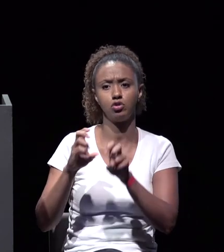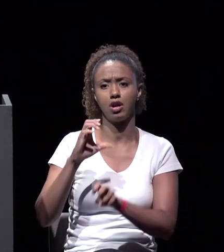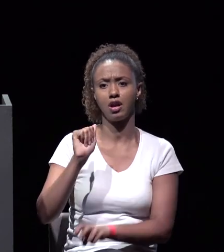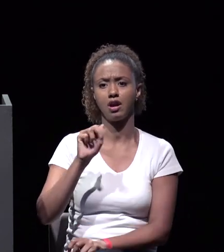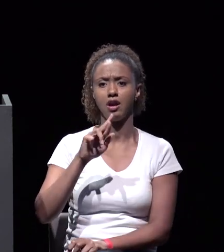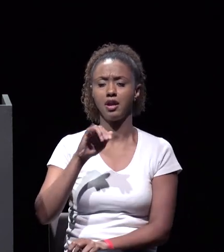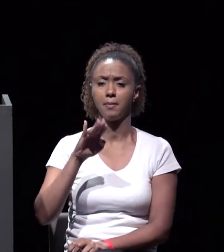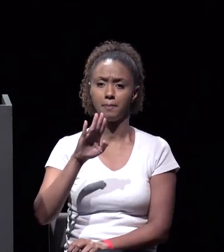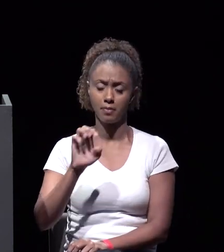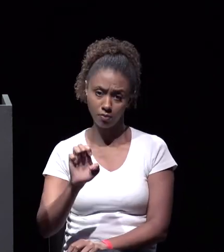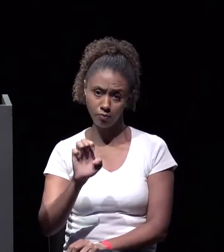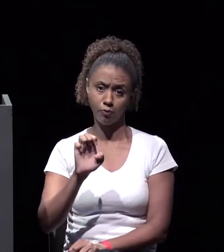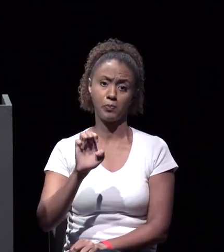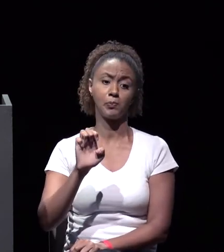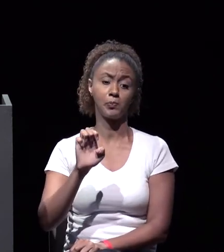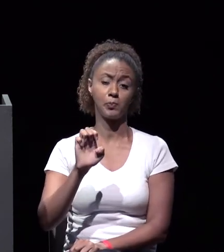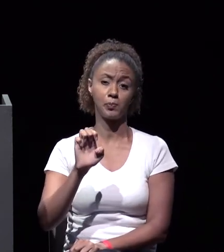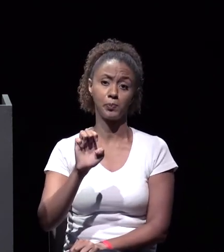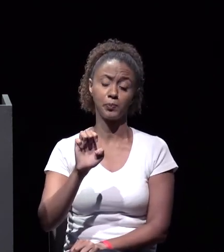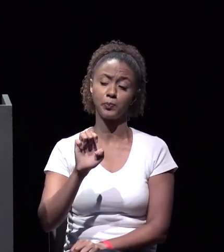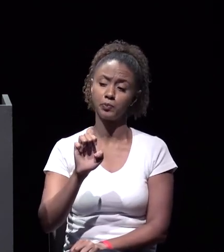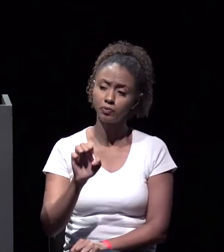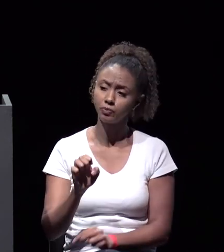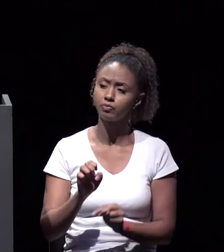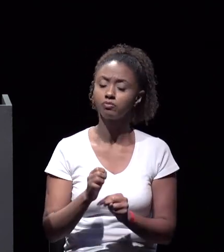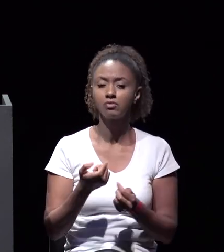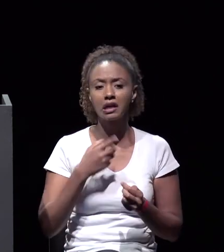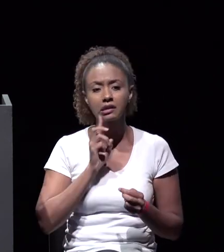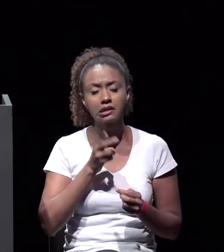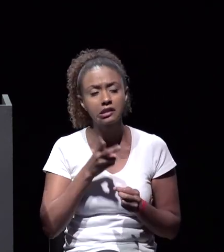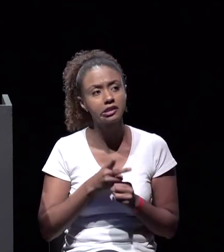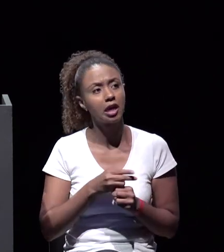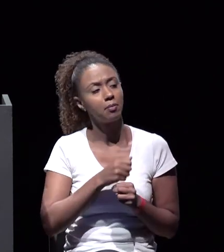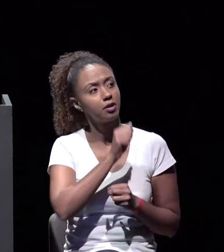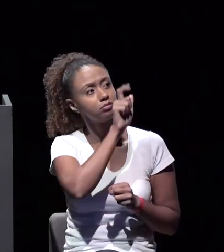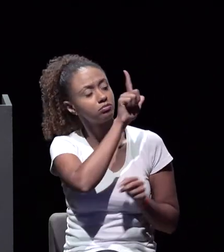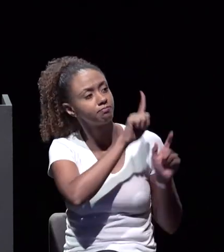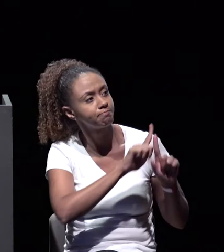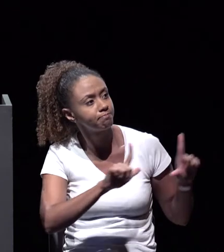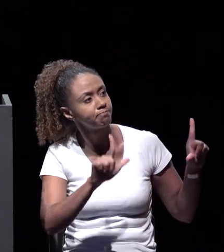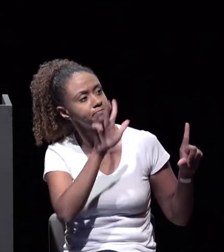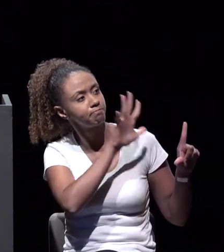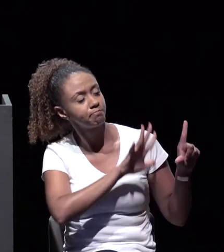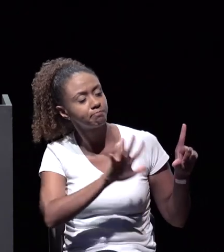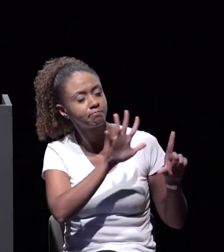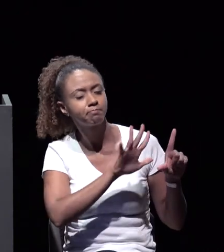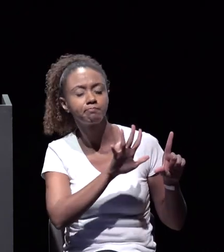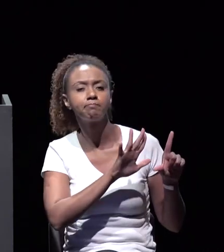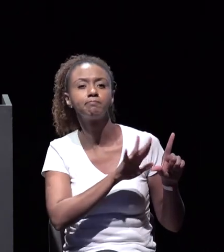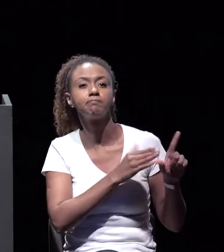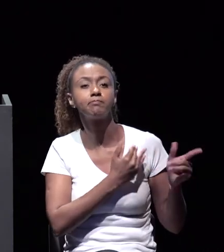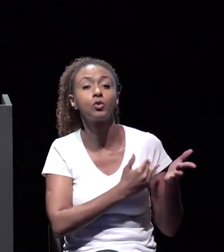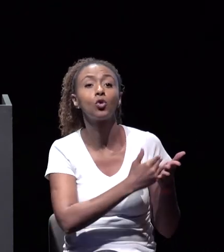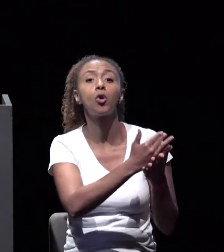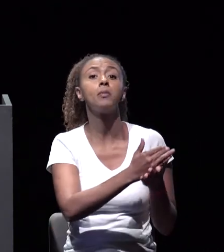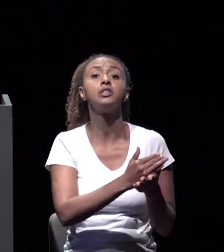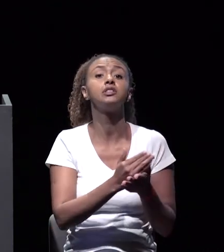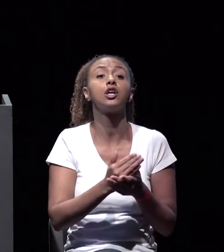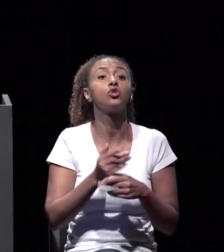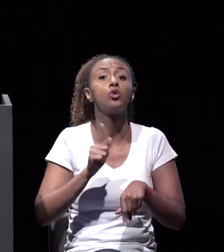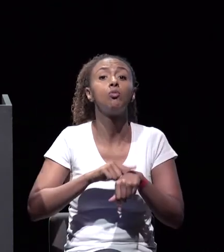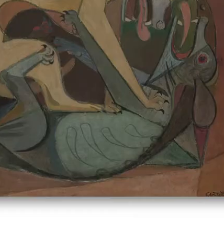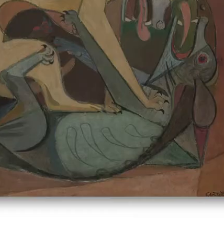interessei muito pela estética dele pela plástica a partir de uma exposição que houve no museu afro brasil